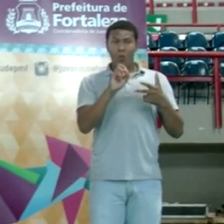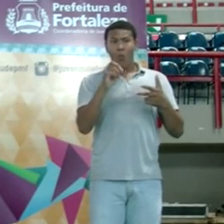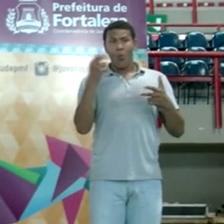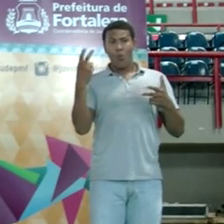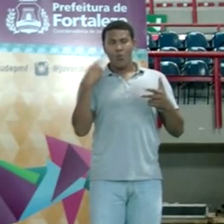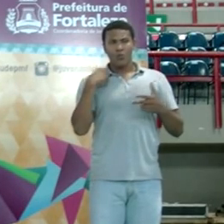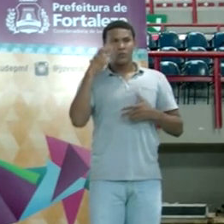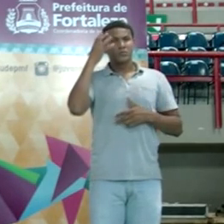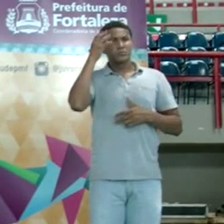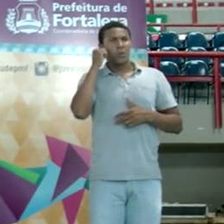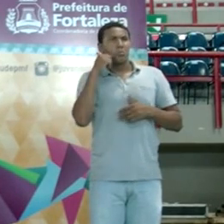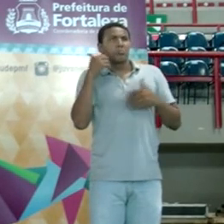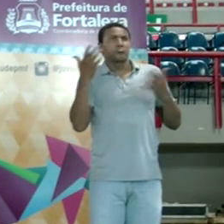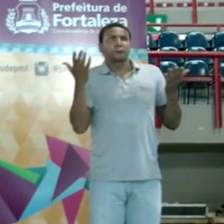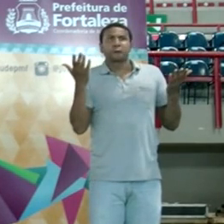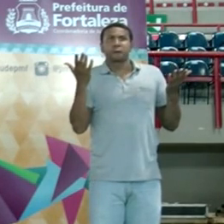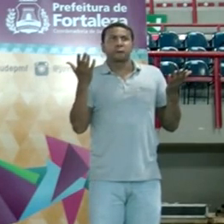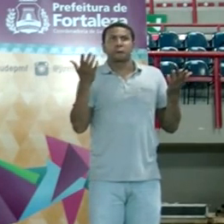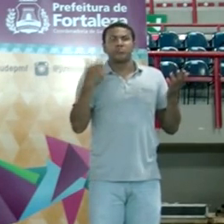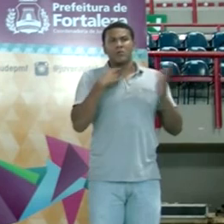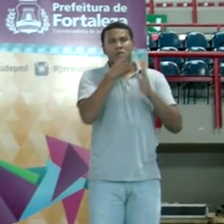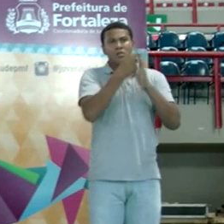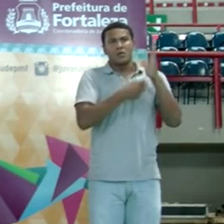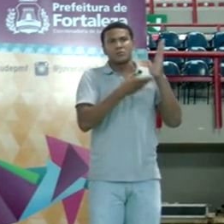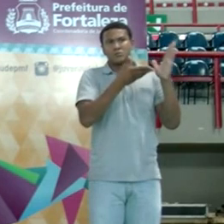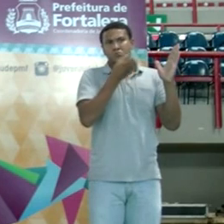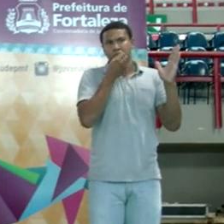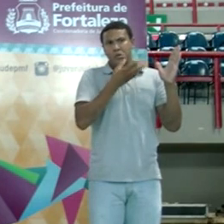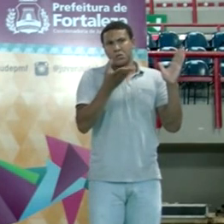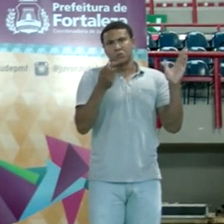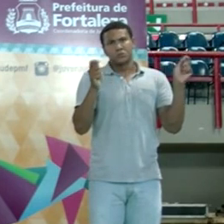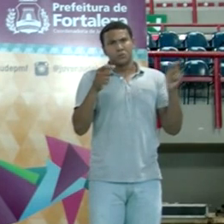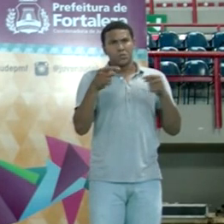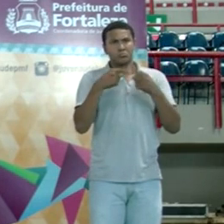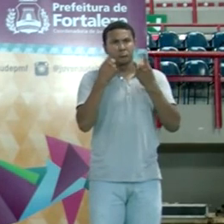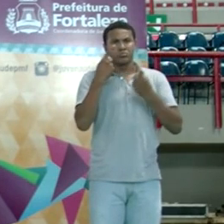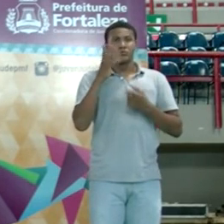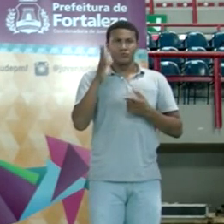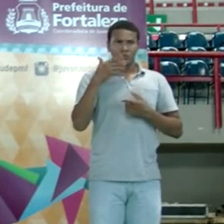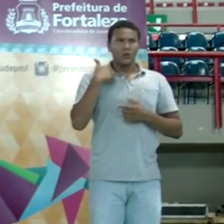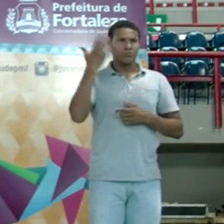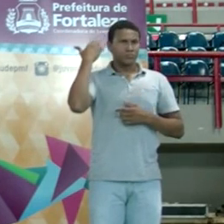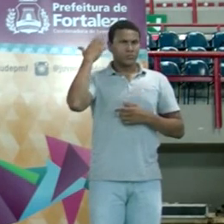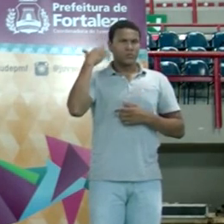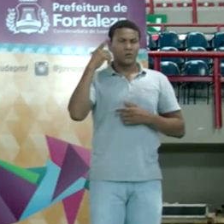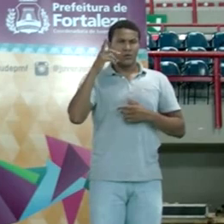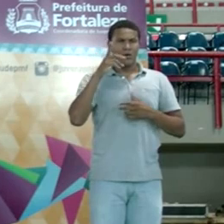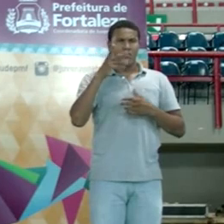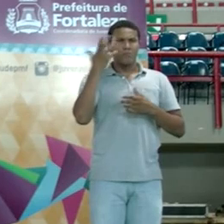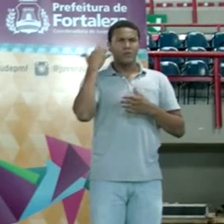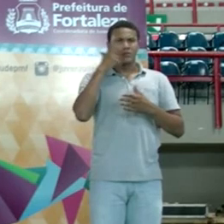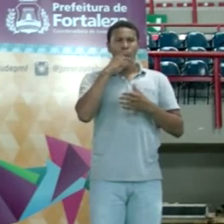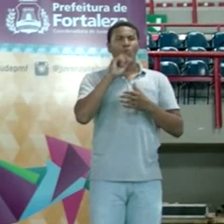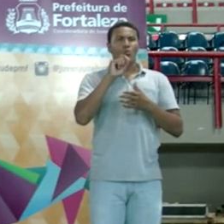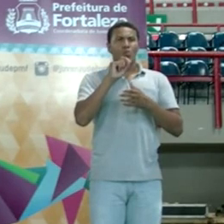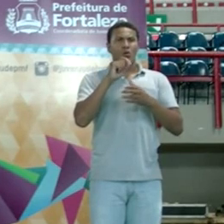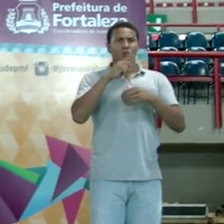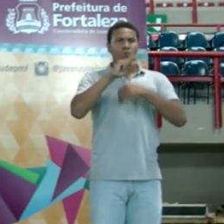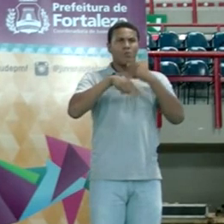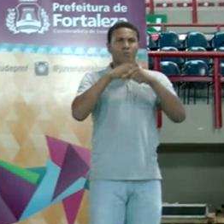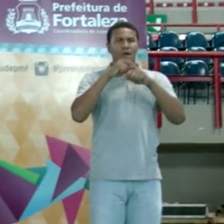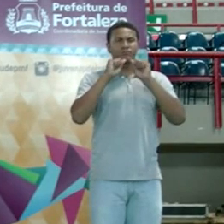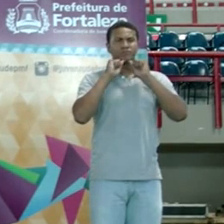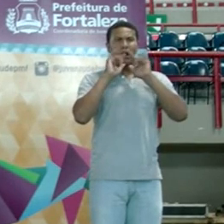quem sabe, até um tema de redação. Já foi tema de redação migrações.